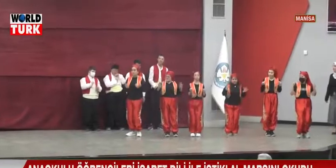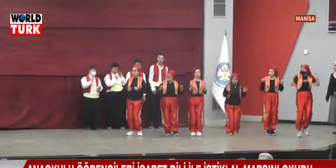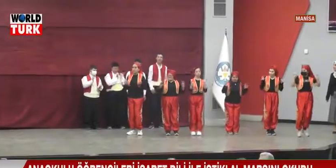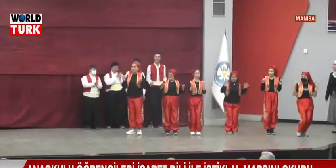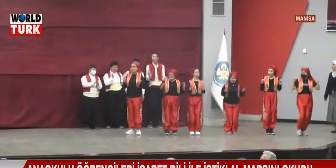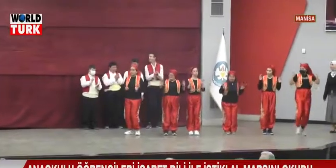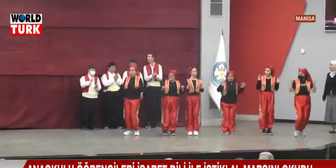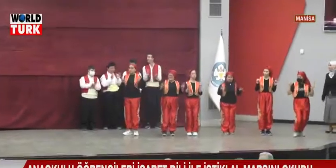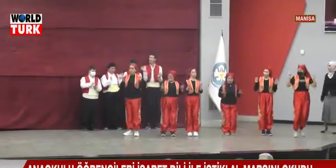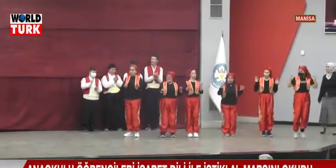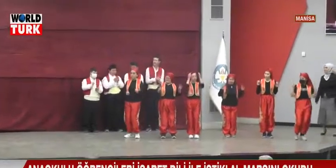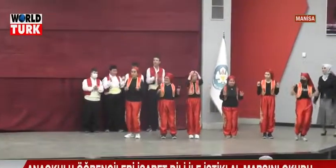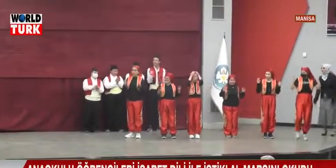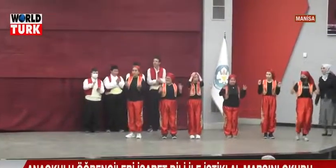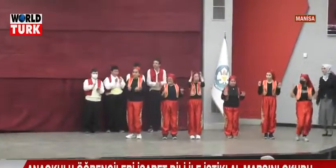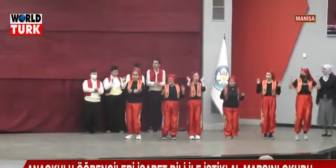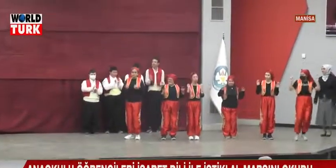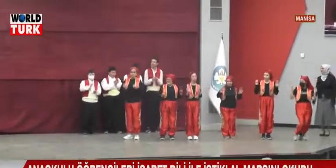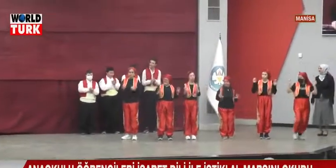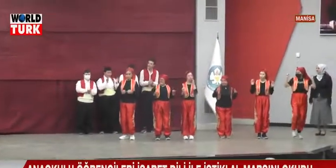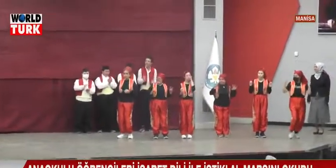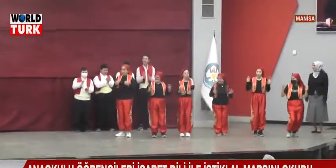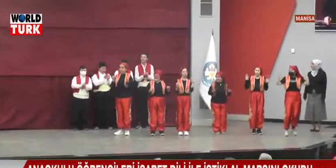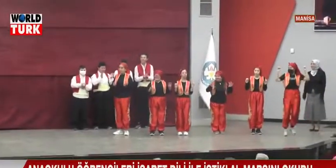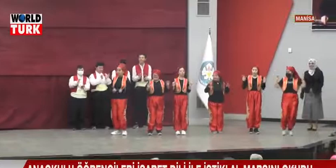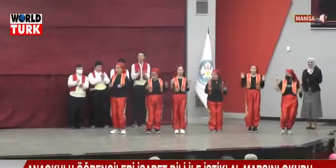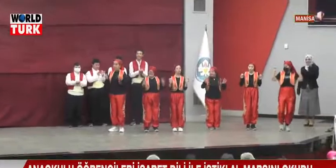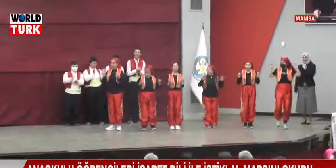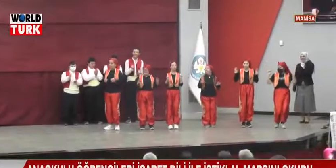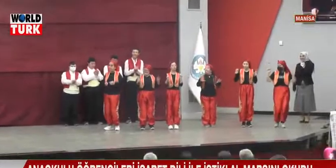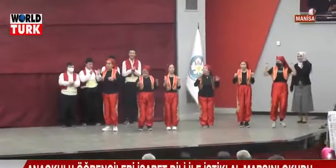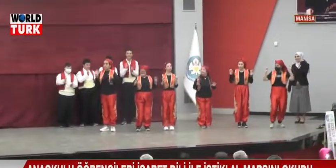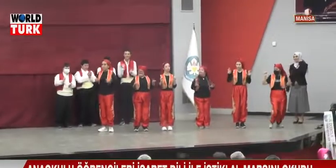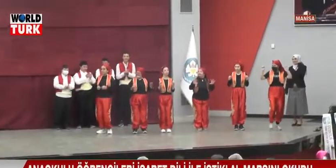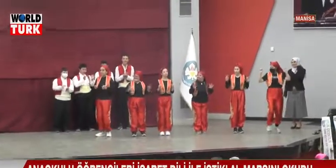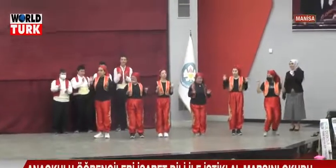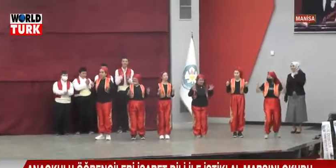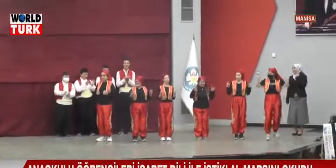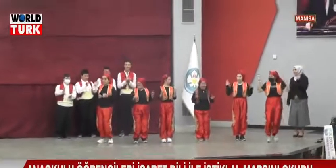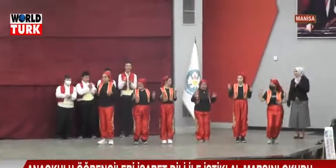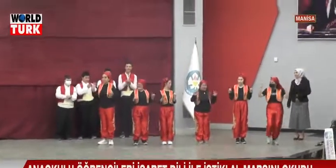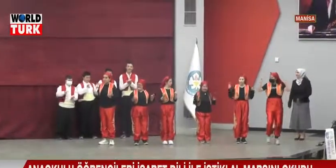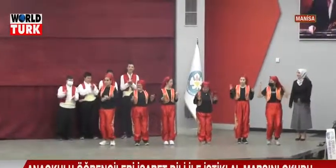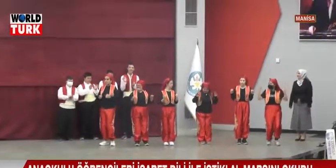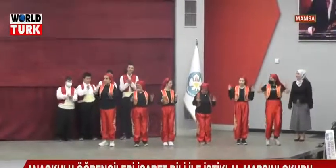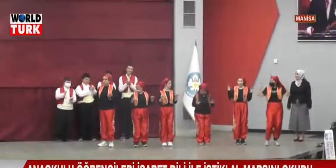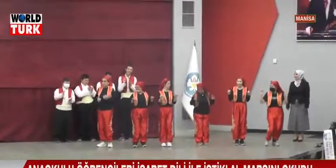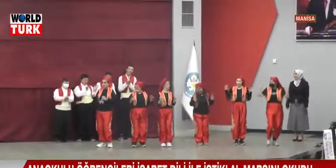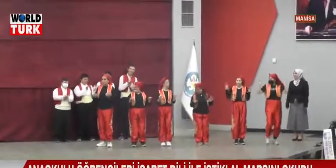öncesi Kültür Sitesi fuay alanında özel öğrencilerin ürettikleri ürünlerin bulunduğu sergi açıldı. Sergiyi gezen protokol üyeleri ve vatandaşlar